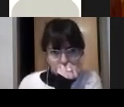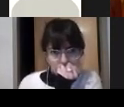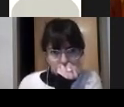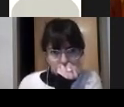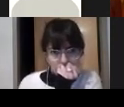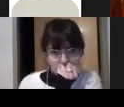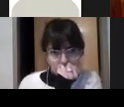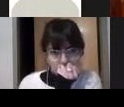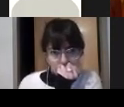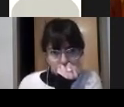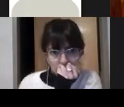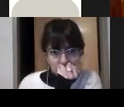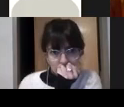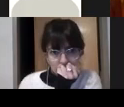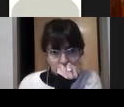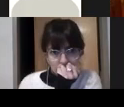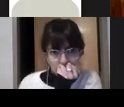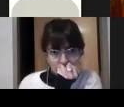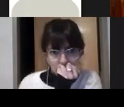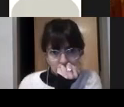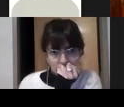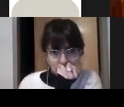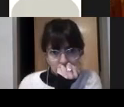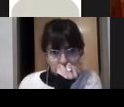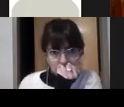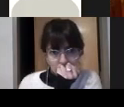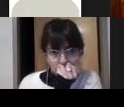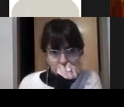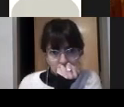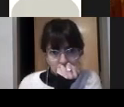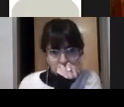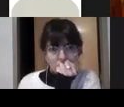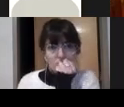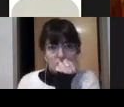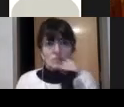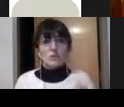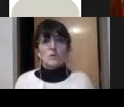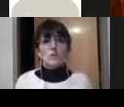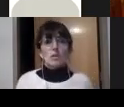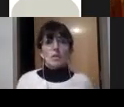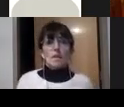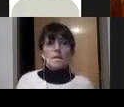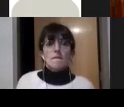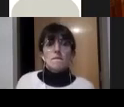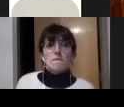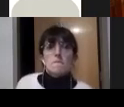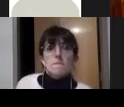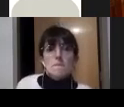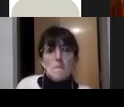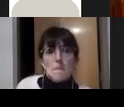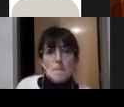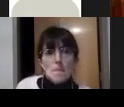investigación, son los investigadores también, al igual que las personas oyentes que estamos presentes, ¿no? Hoy día en particular no